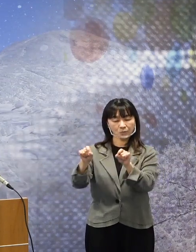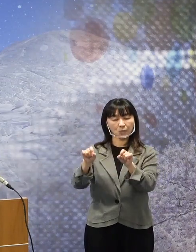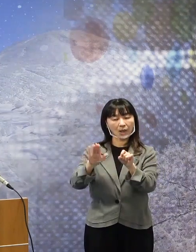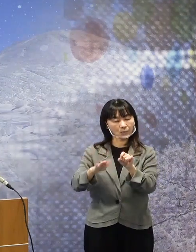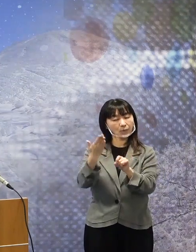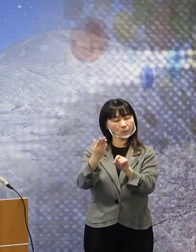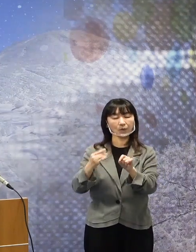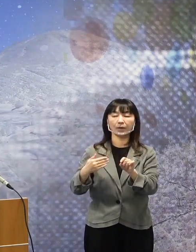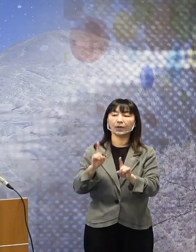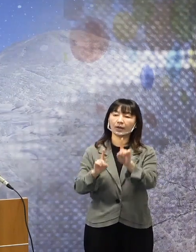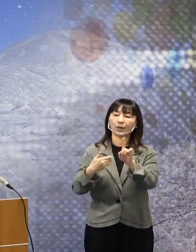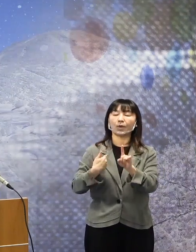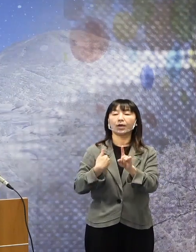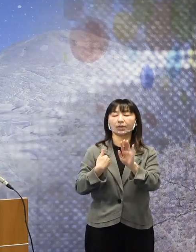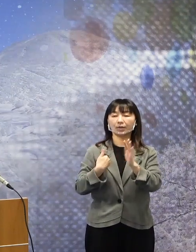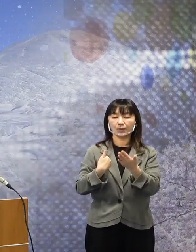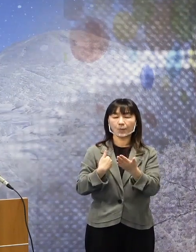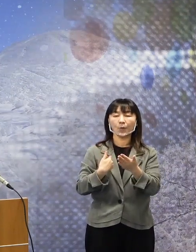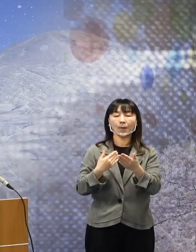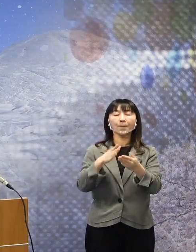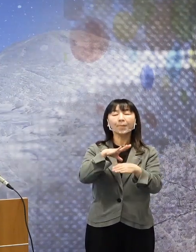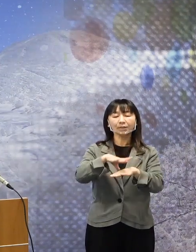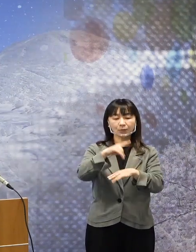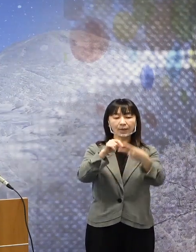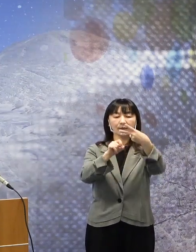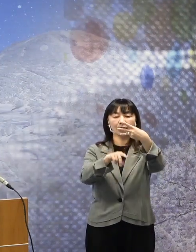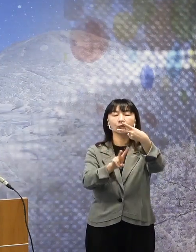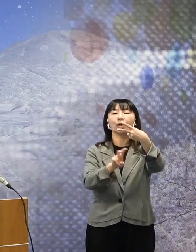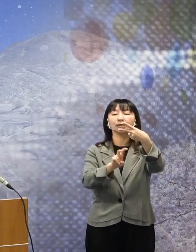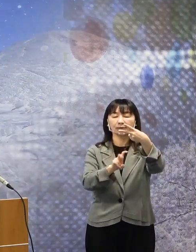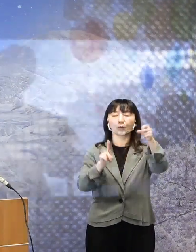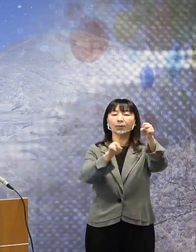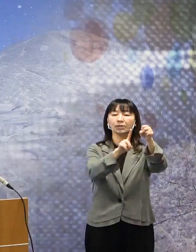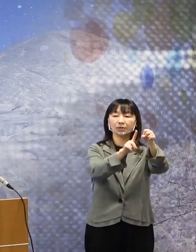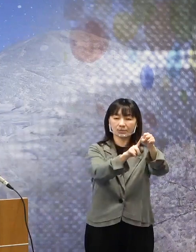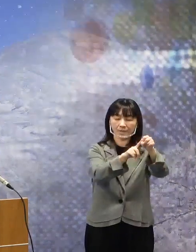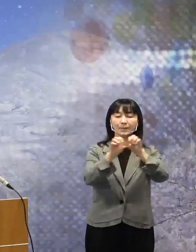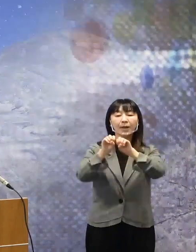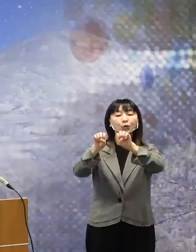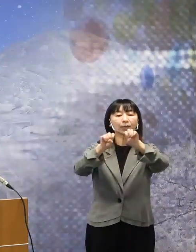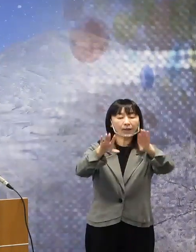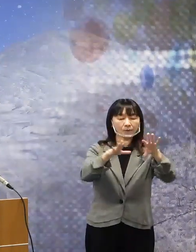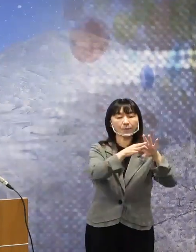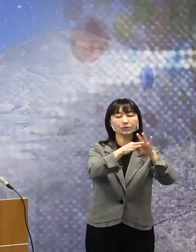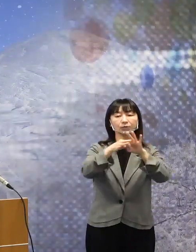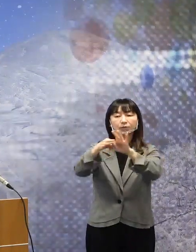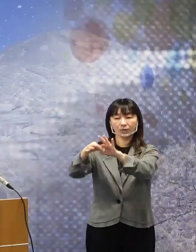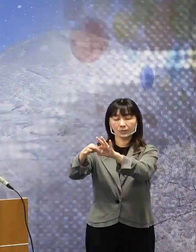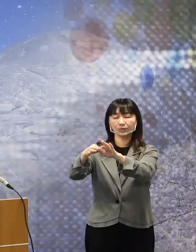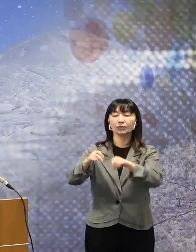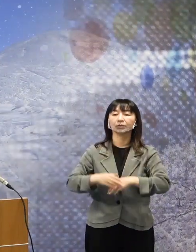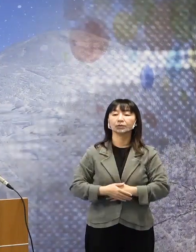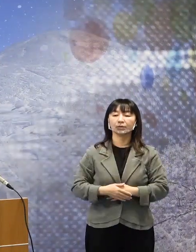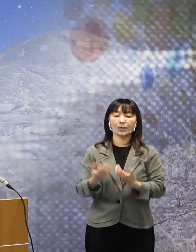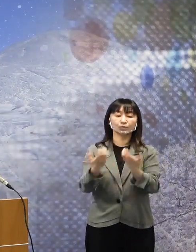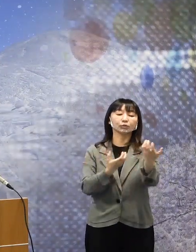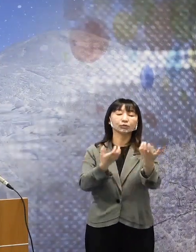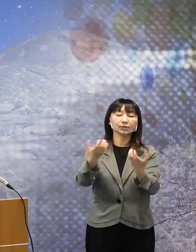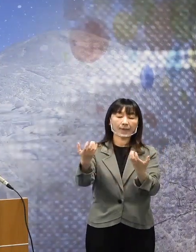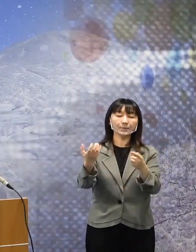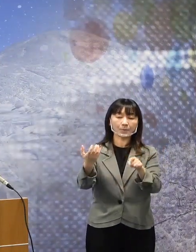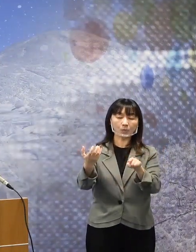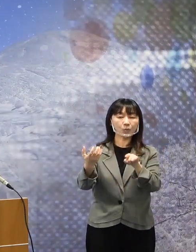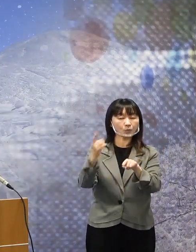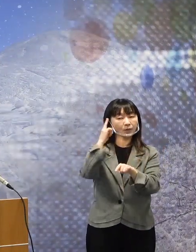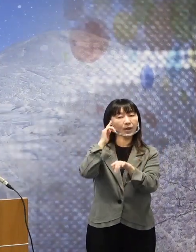月20日日曜日を目指してまず構築していって、まあ、呼びかけは多分続けます。ただそういう例えば分散登校など一旦そうい